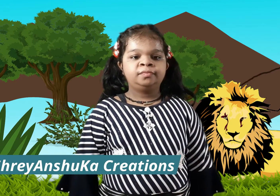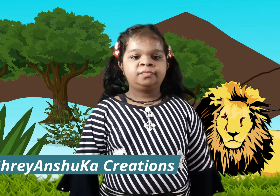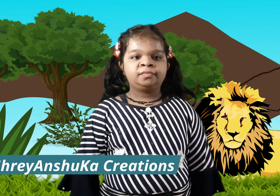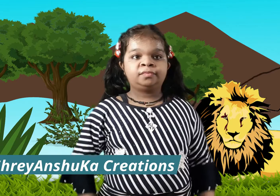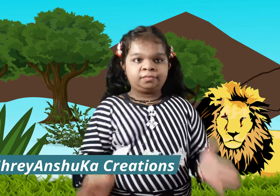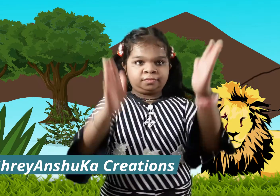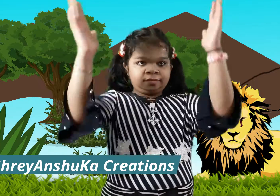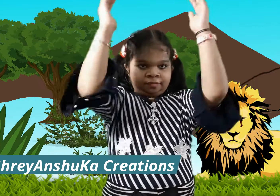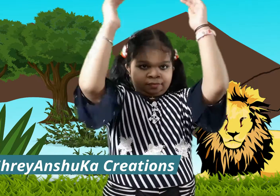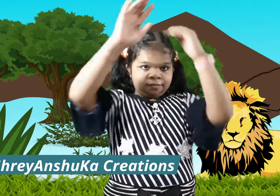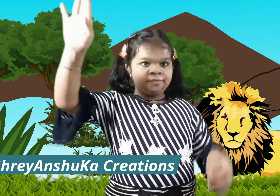जंगल के राजा के मुंह से